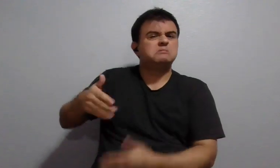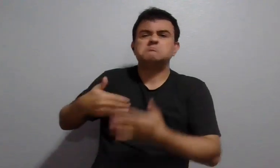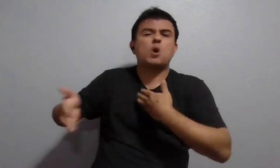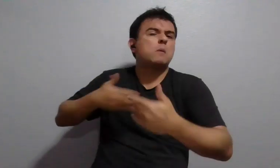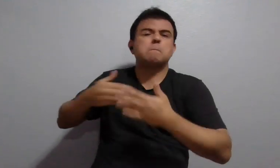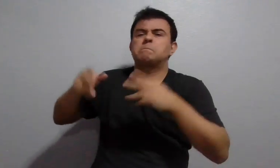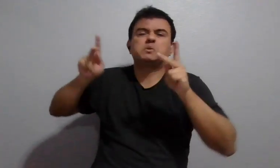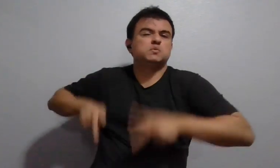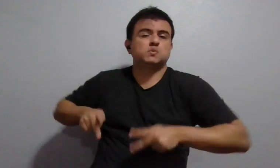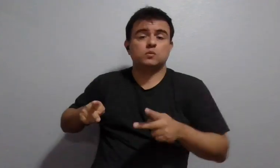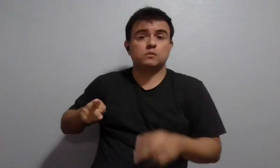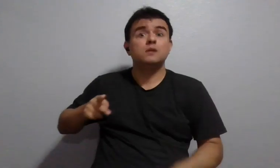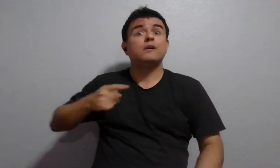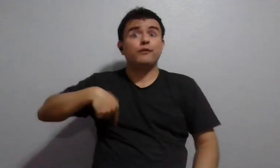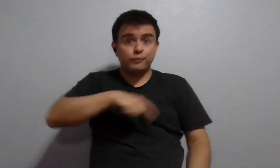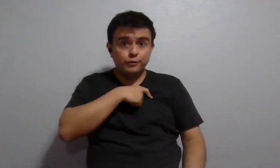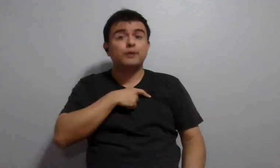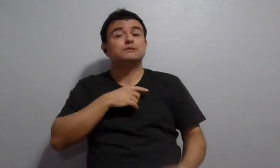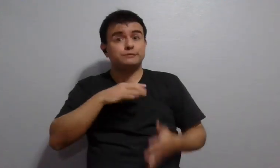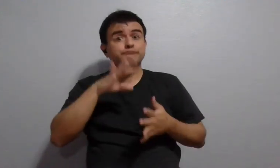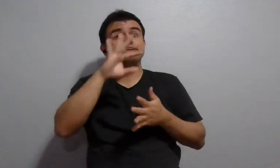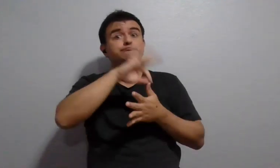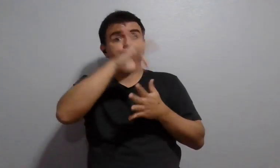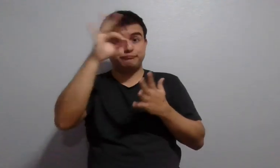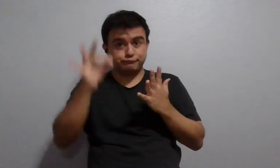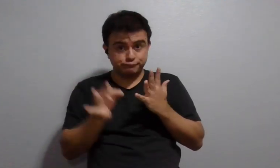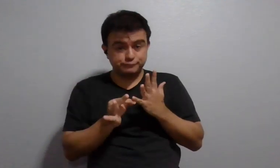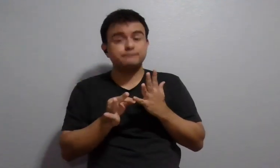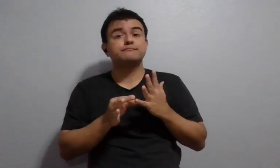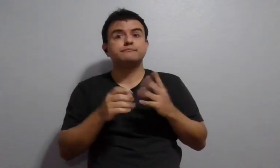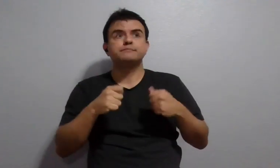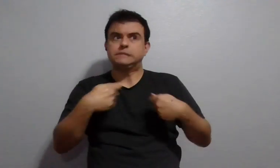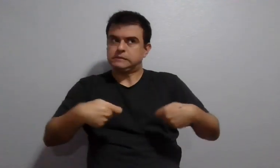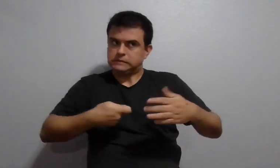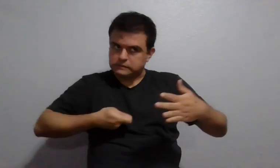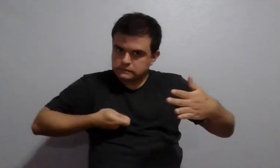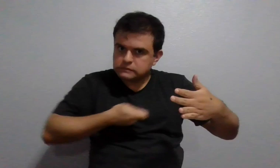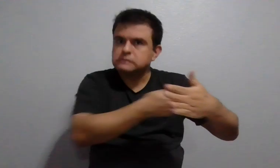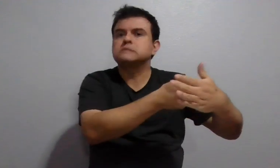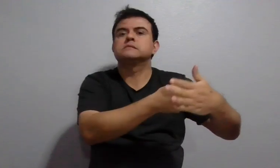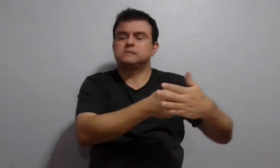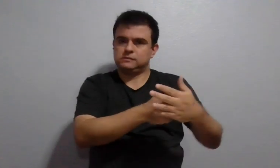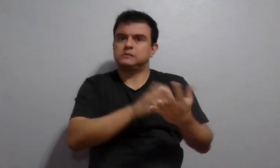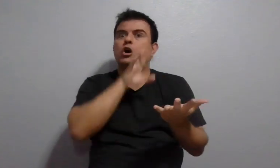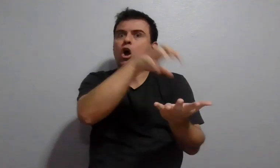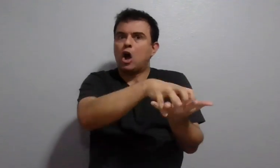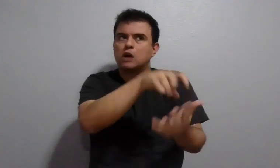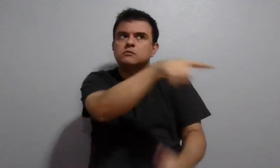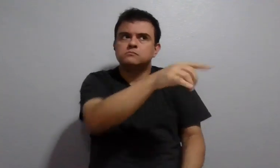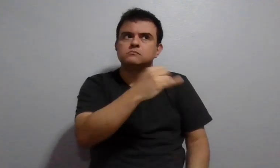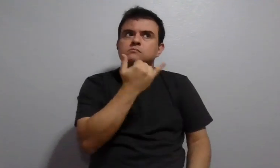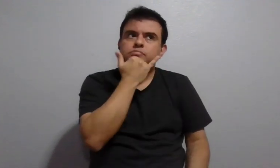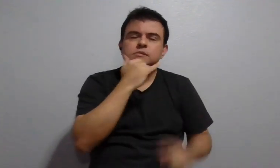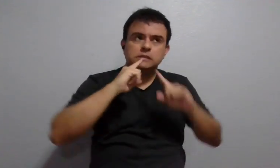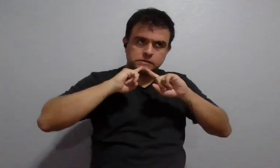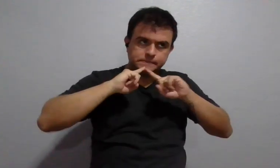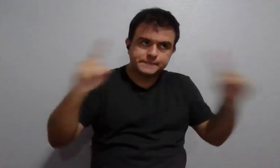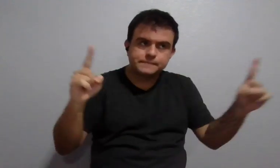tenha que acionar, né, o órgão público respectivo para solicitar rever